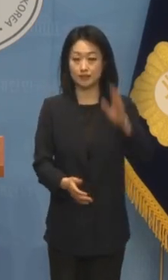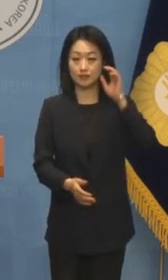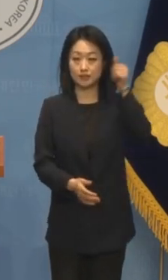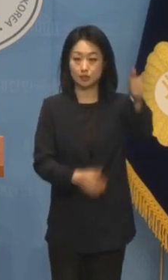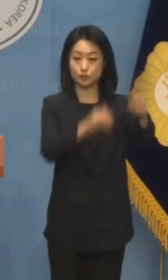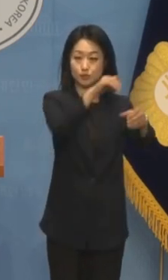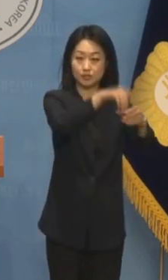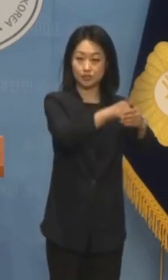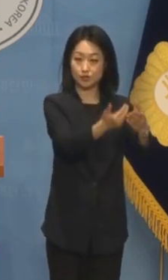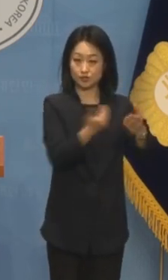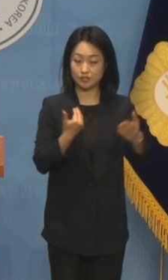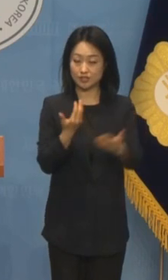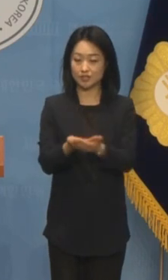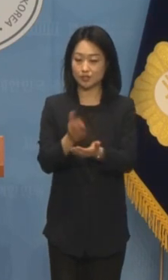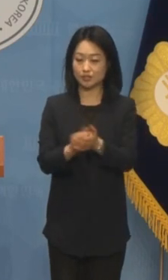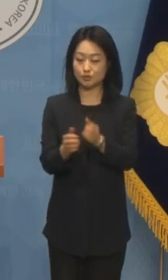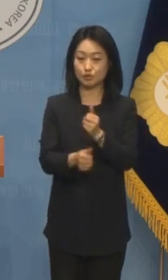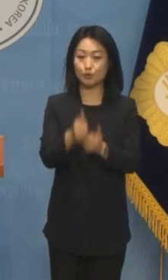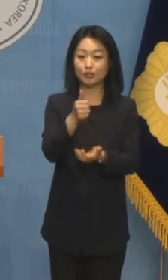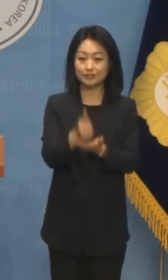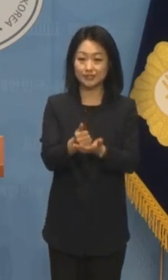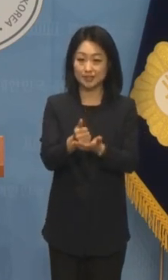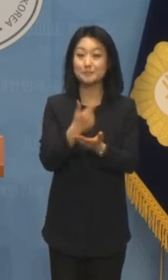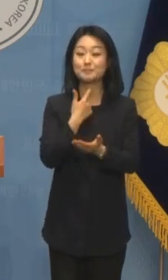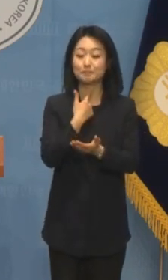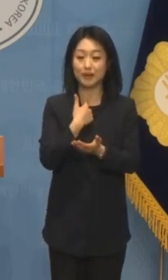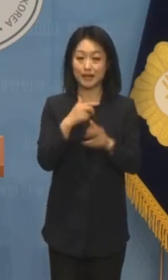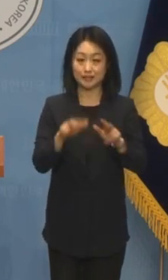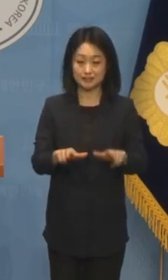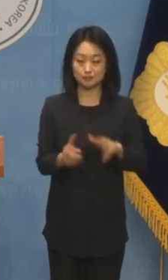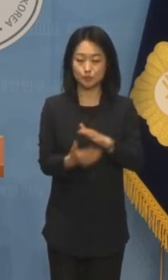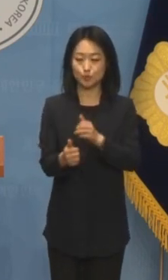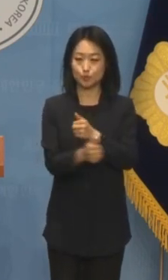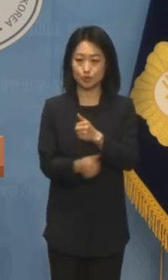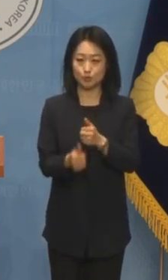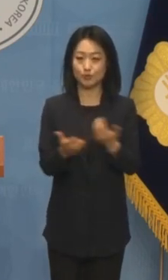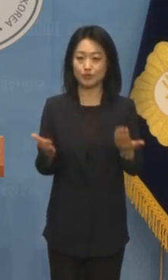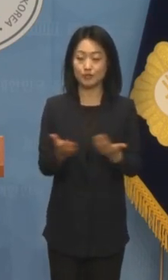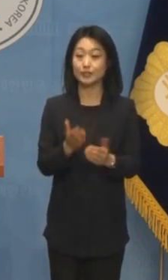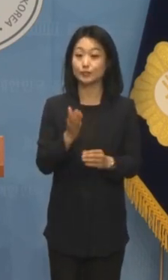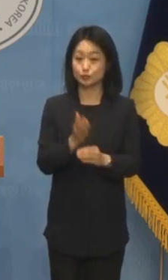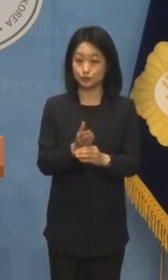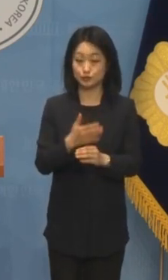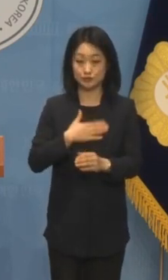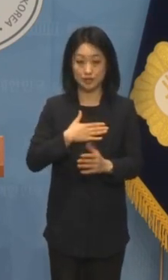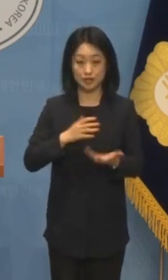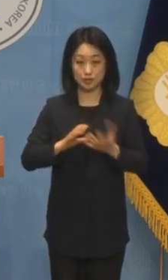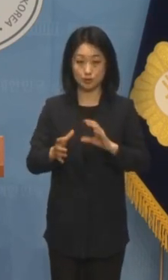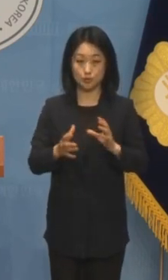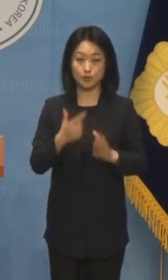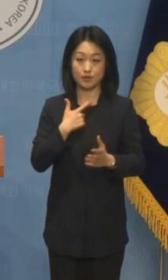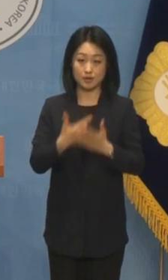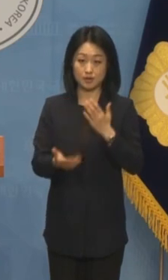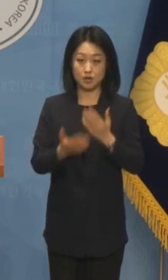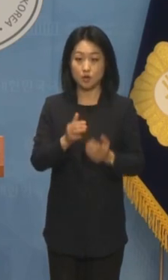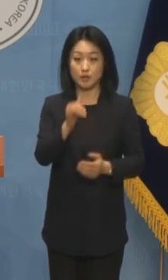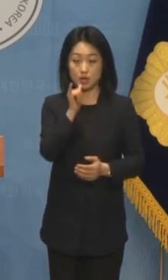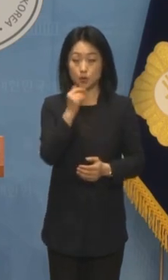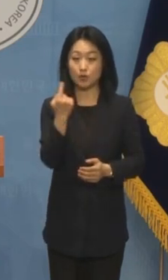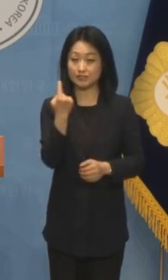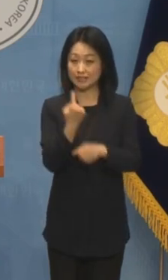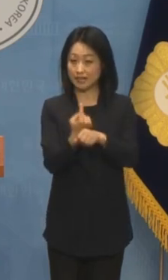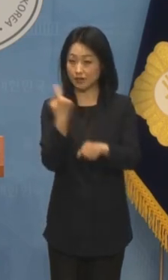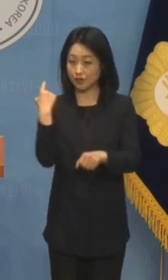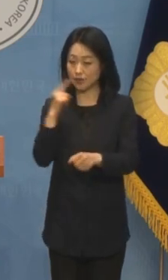혁신위원장을 맡았고 또 최고위원이 되어서 정치혁신 위원장을 맡으면서 논의했고 또 작년에 최고위에 보고했던